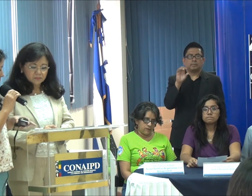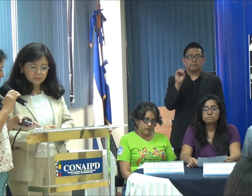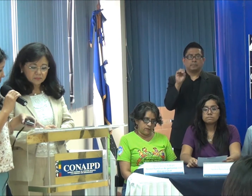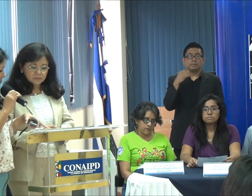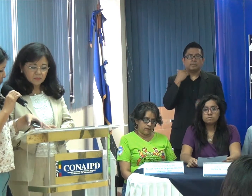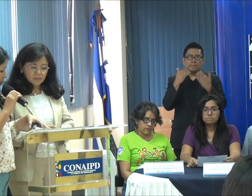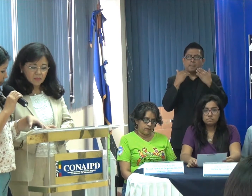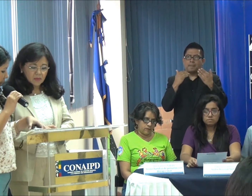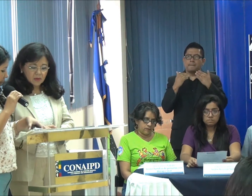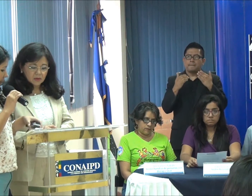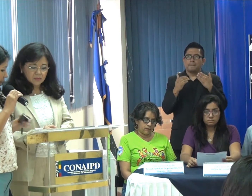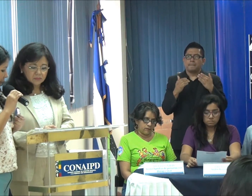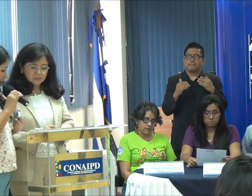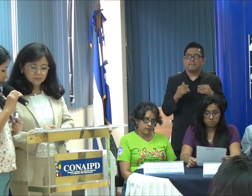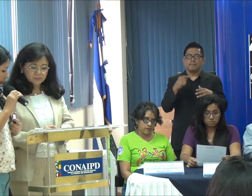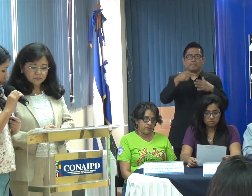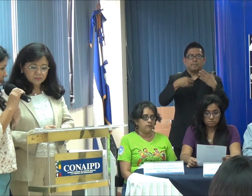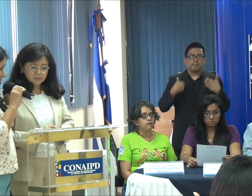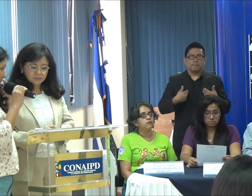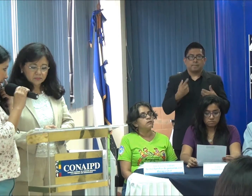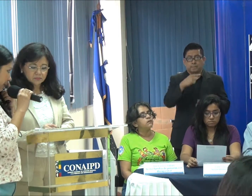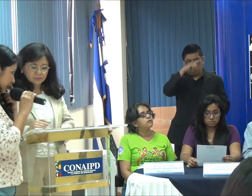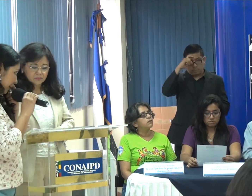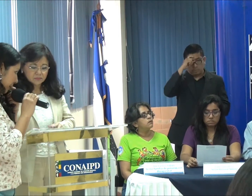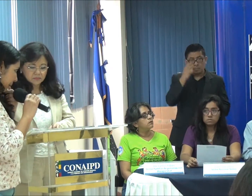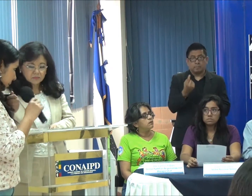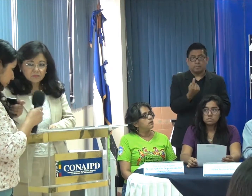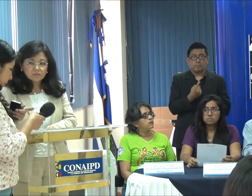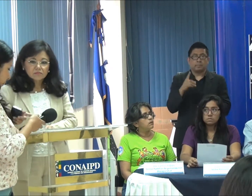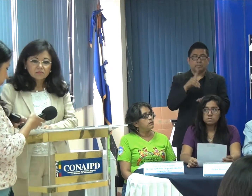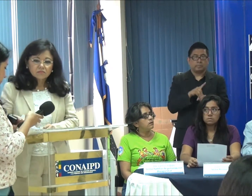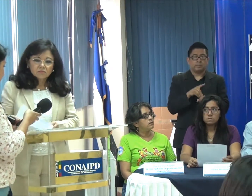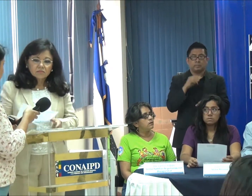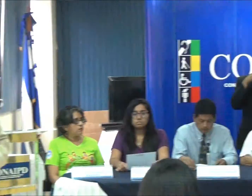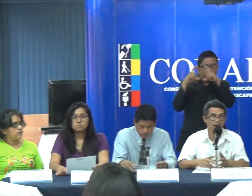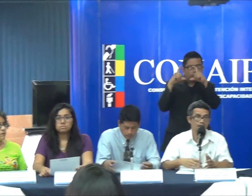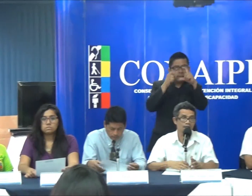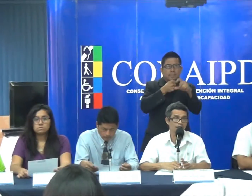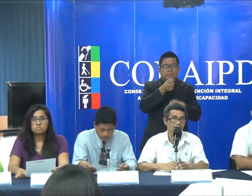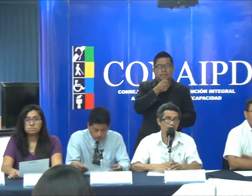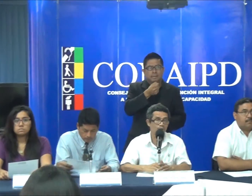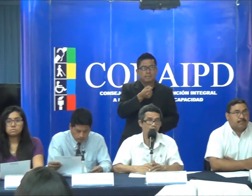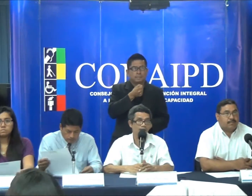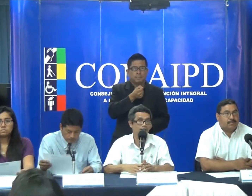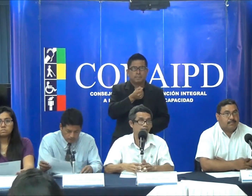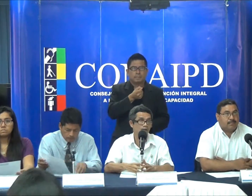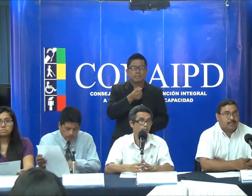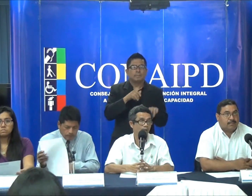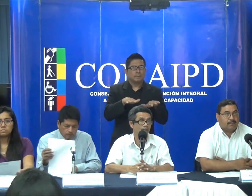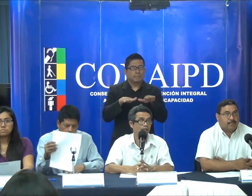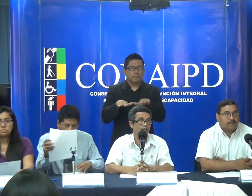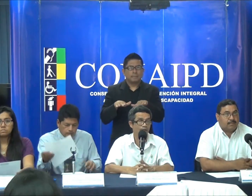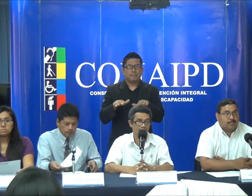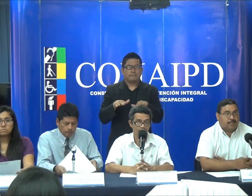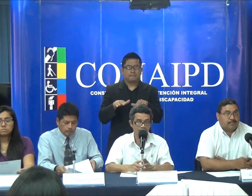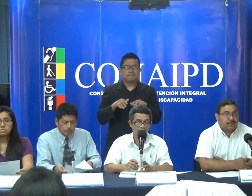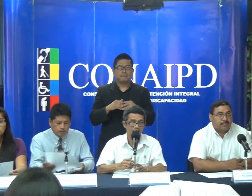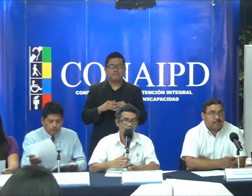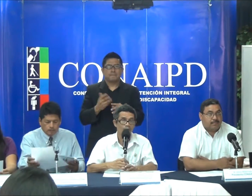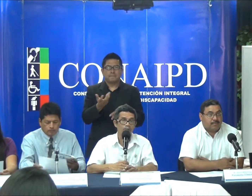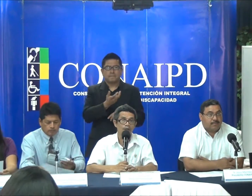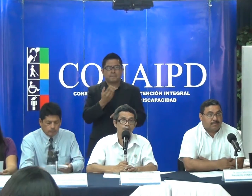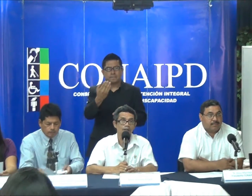quien nos va a hablar sobre el derecho al trabajo de las personas con discapacidad. La verdad es que muy agradecidos por atender, la